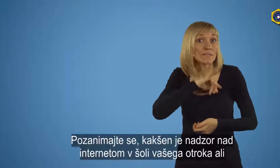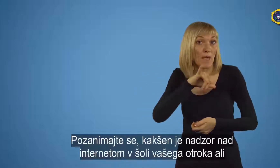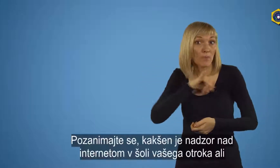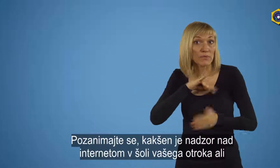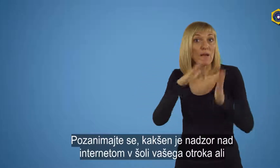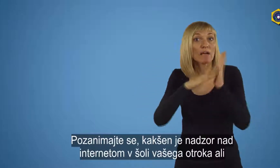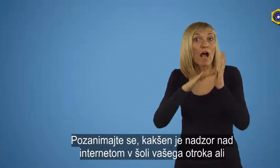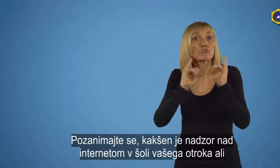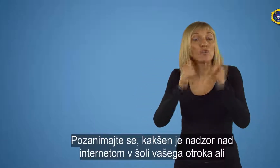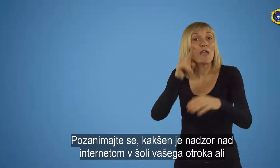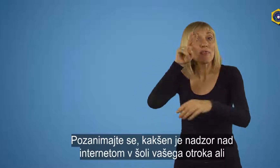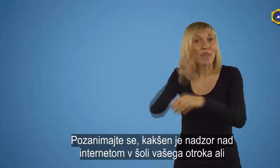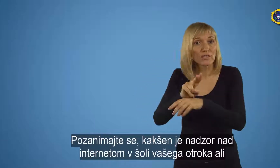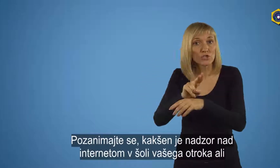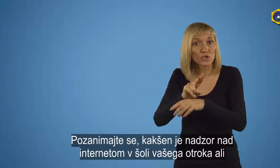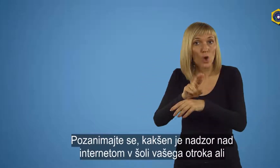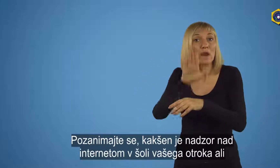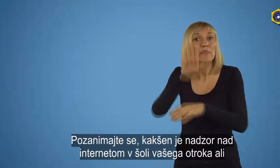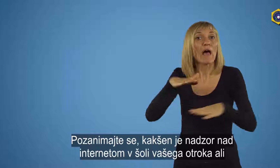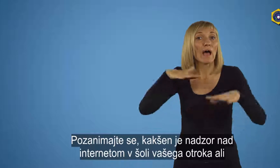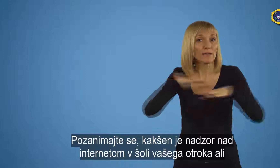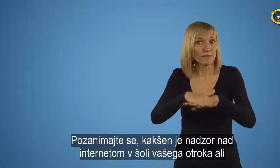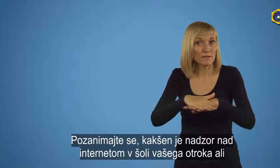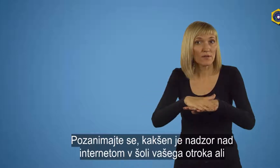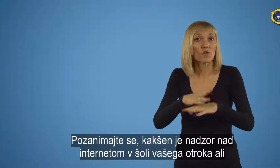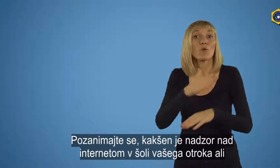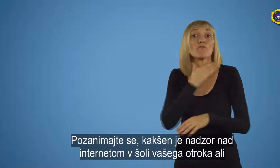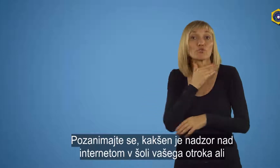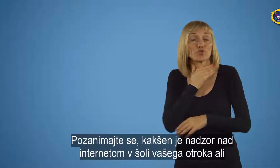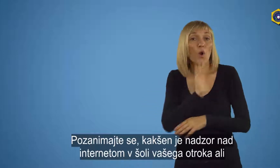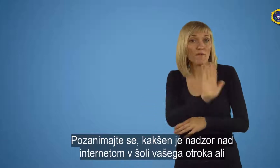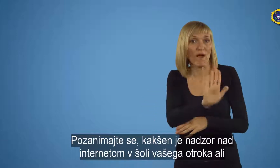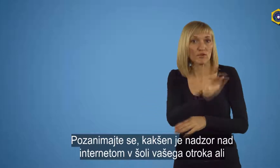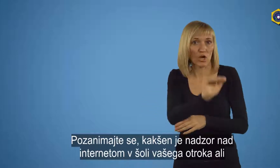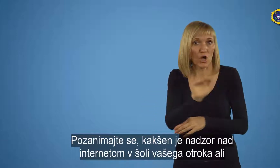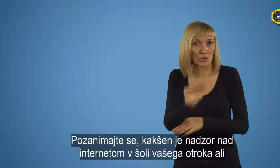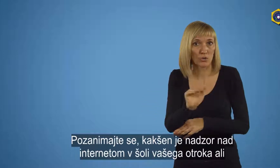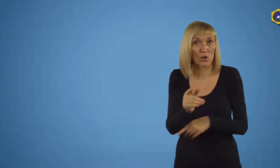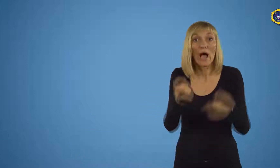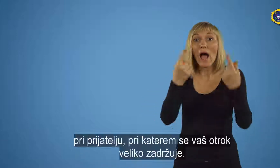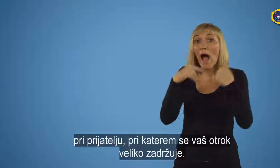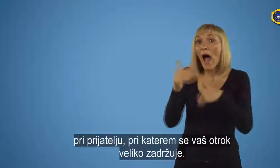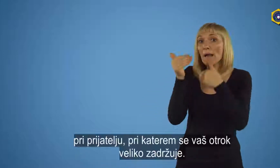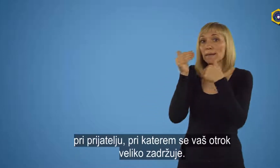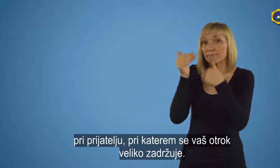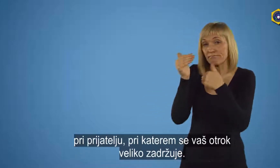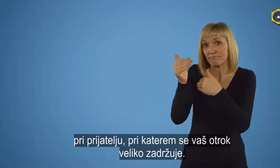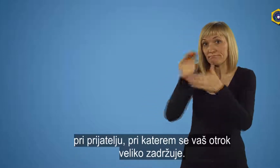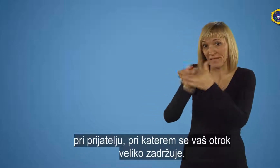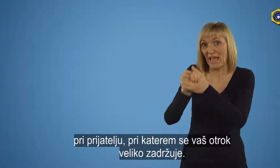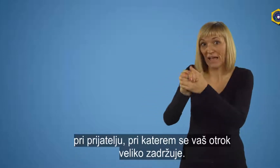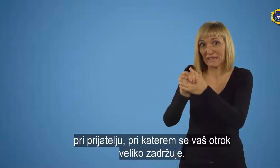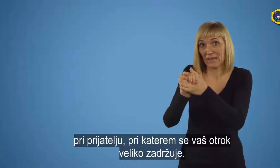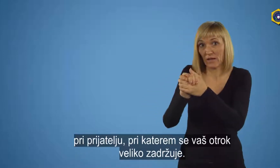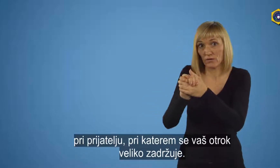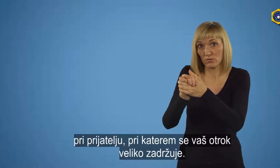Pozanimajte se, kakšen je nadzor nad internetom v šoli vašega otroka ali pri prijatelju, pri katerem se vaš otrok